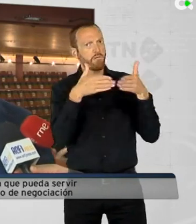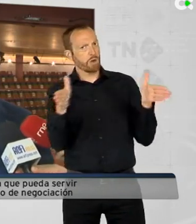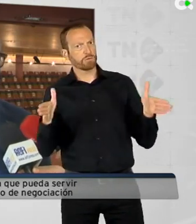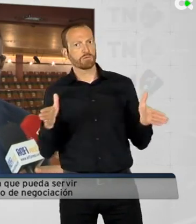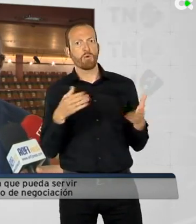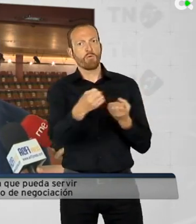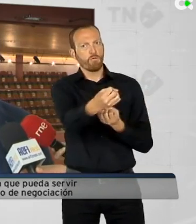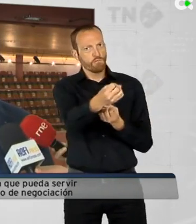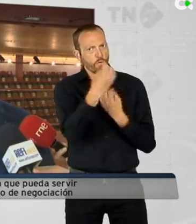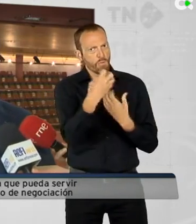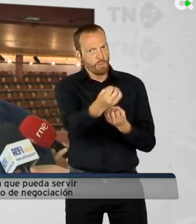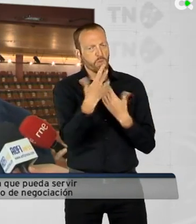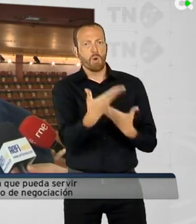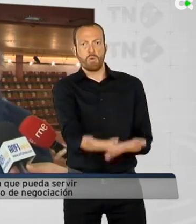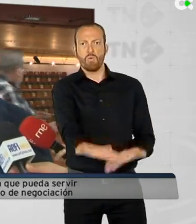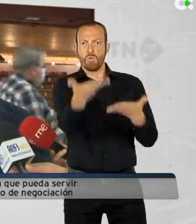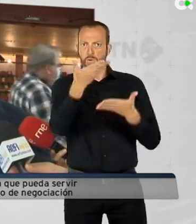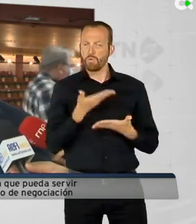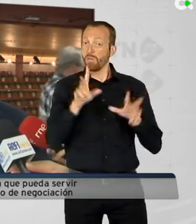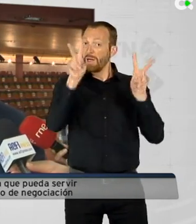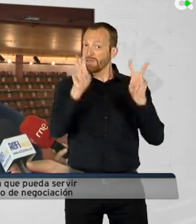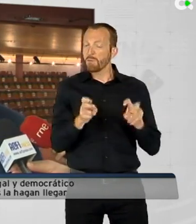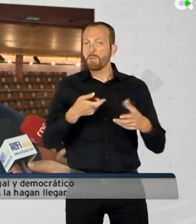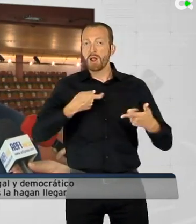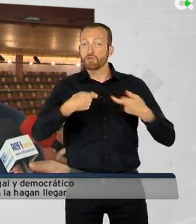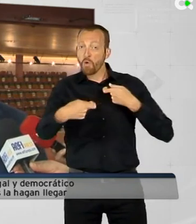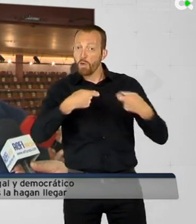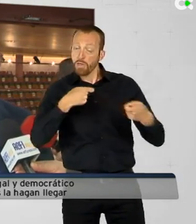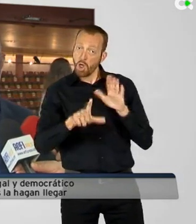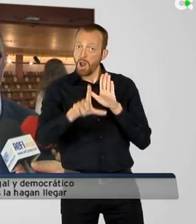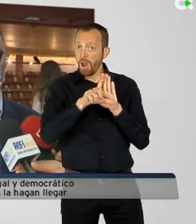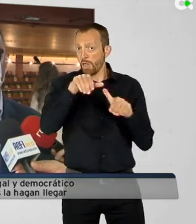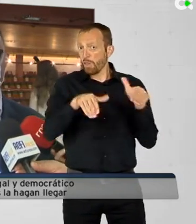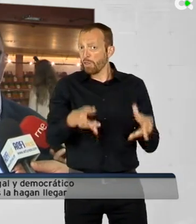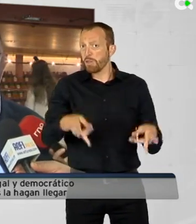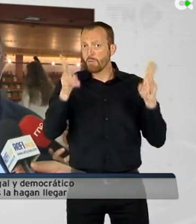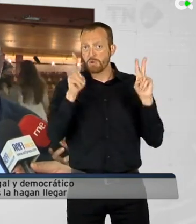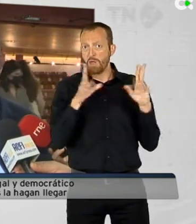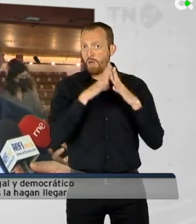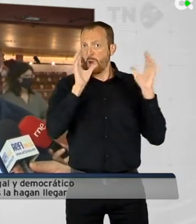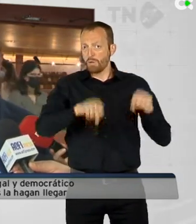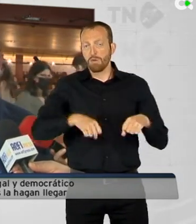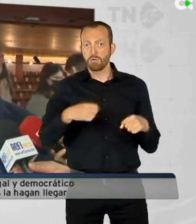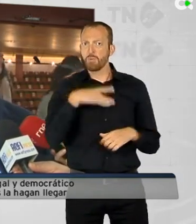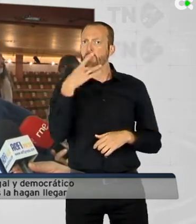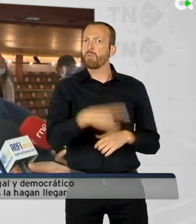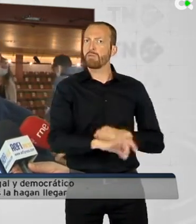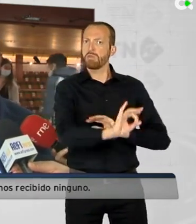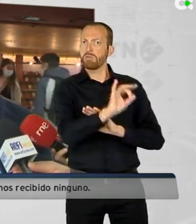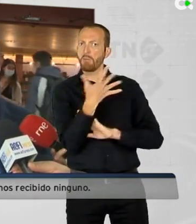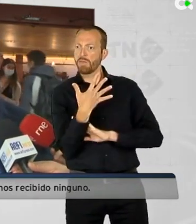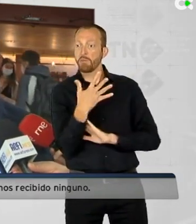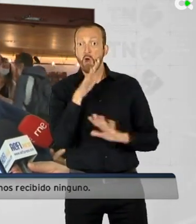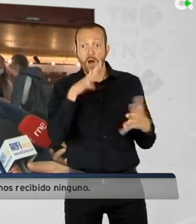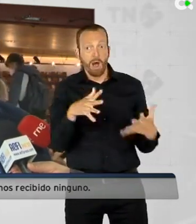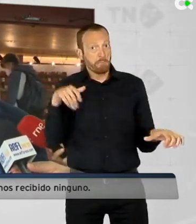información, cualquier ayuda que pueda servir en ese proceso de negociación, en el marco legal y democrático acordado, pues nos las hagan llegar. A día de